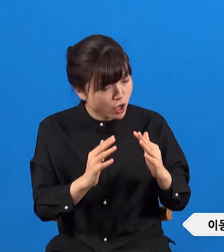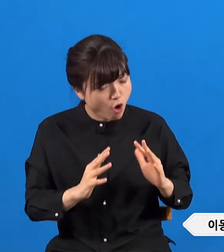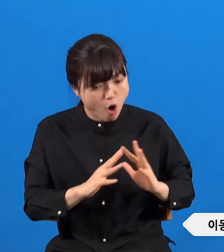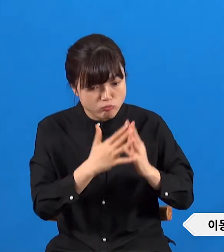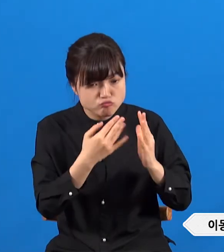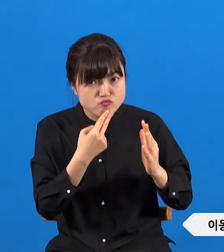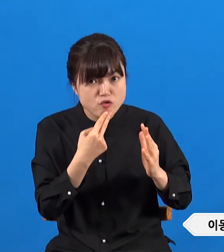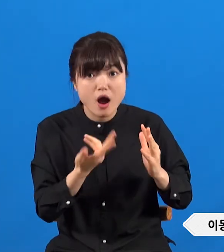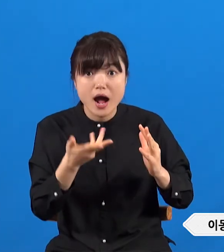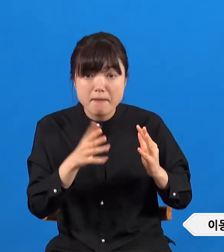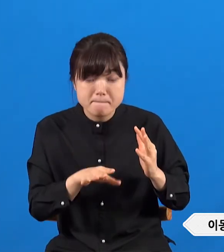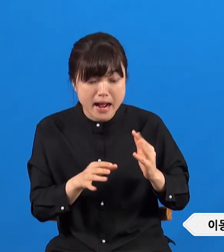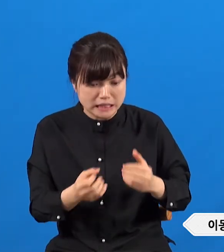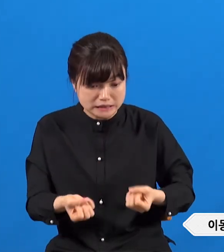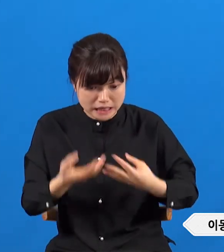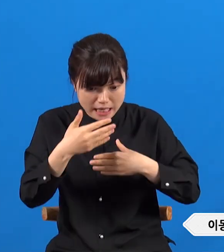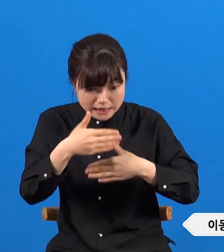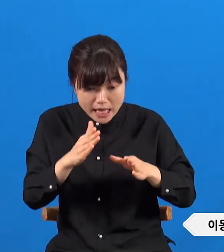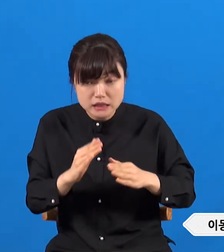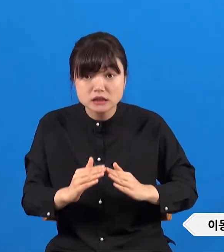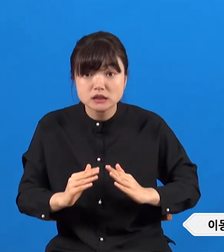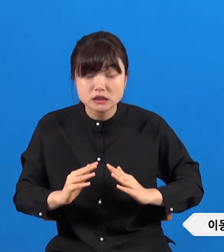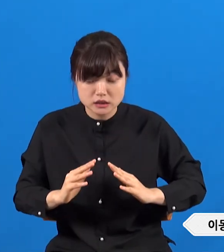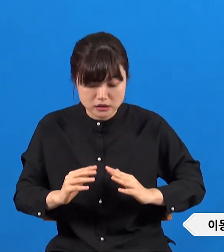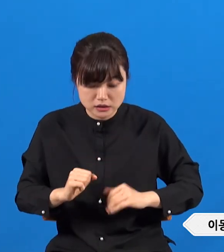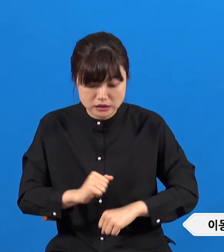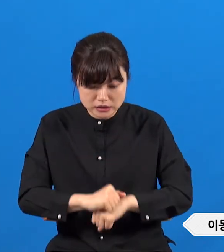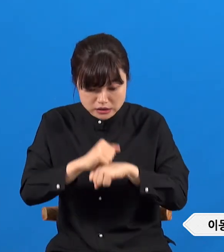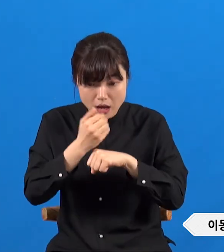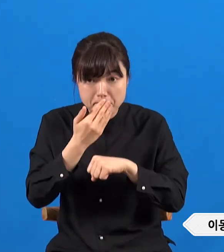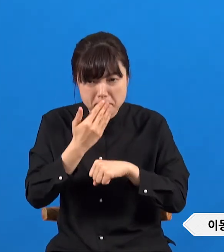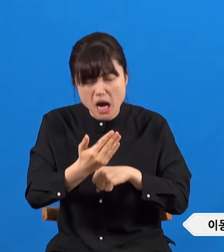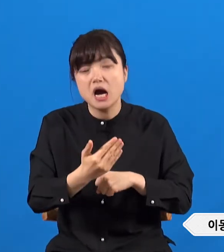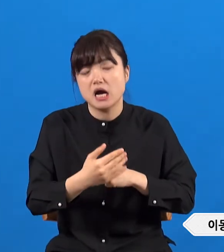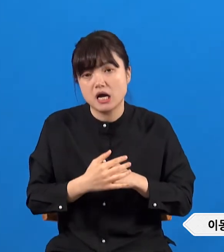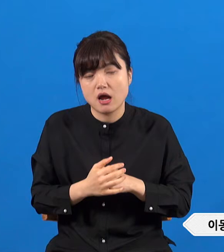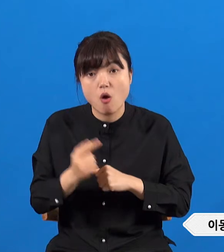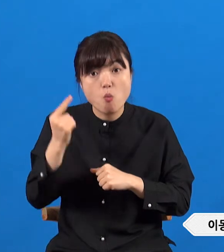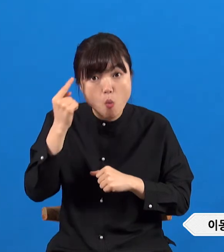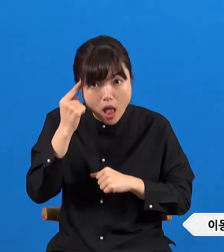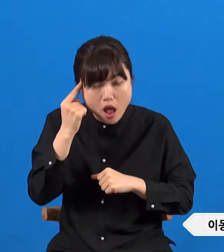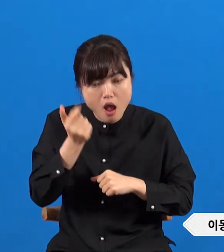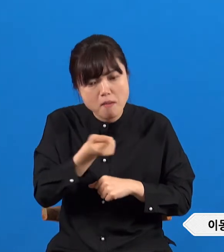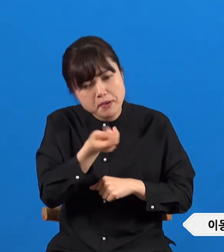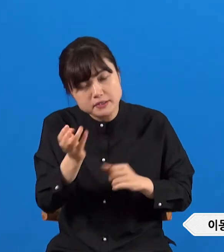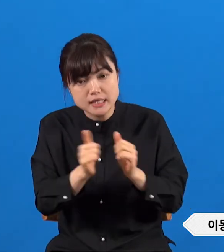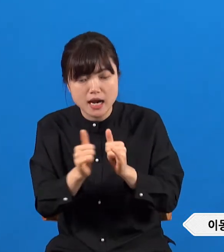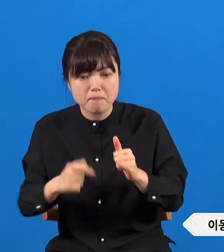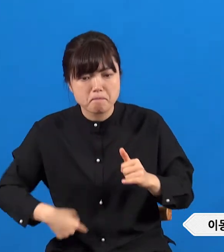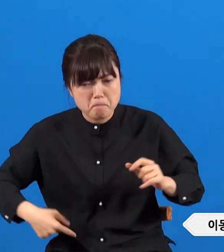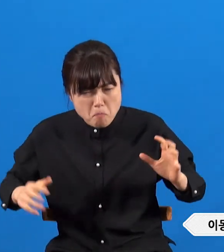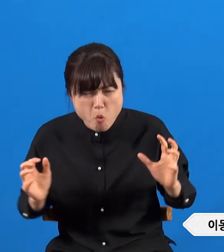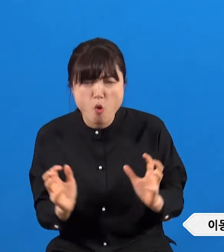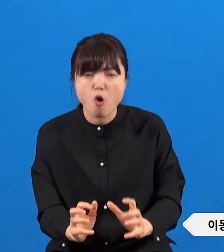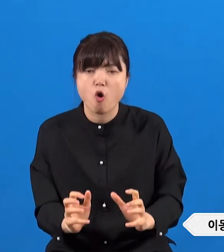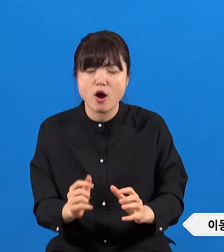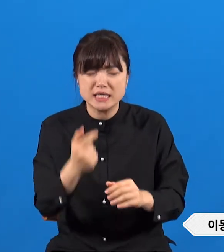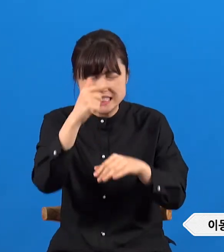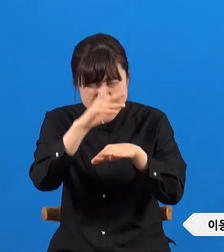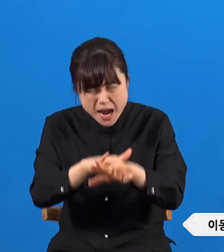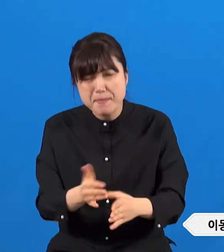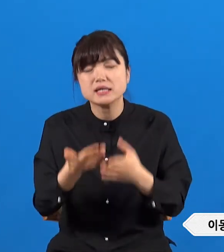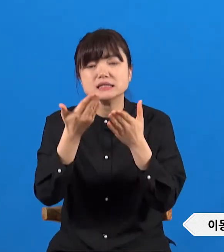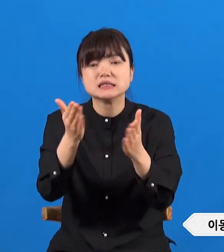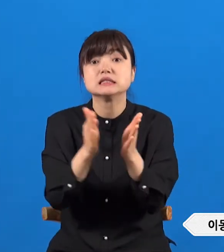없어도 제단을 쌓는 일은 가능했다는 것이에요. 그들은 몇몇 사람이 모여 함께 제단을 쌓고